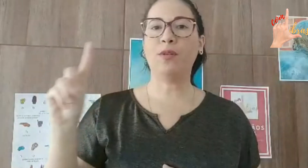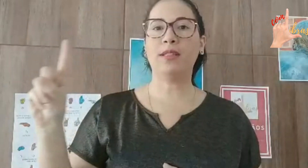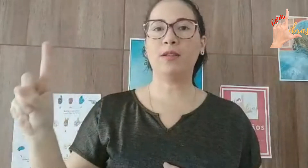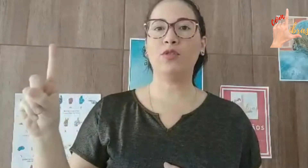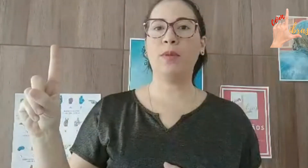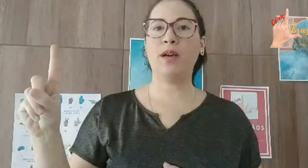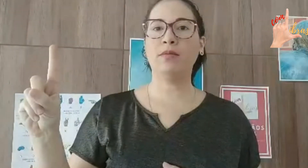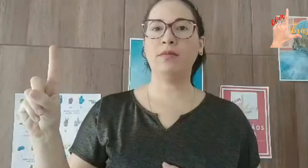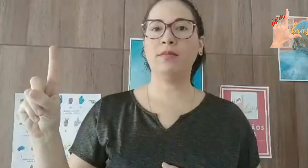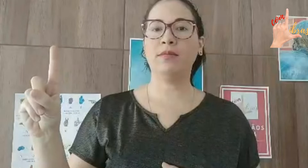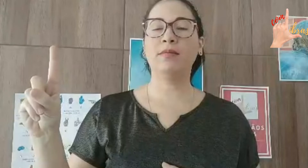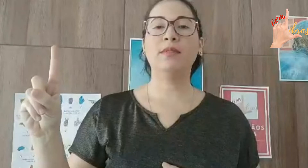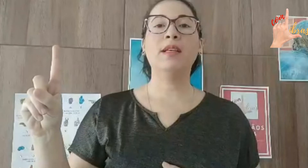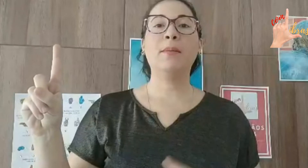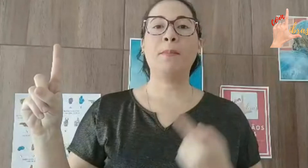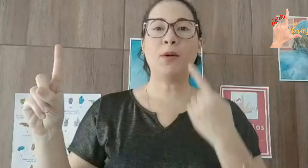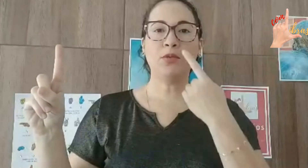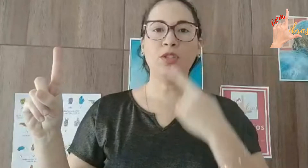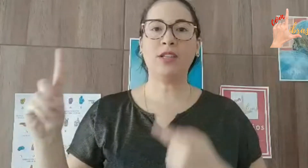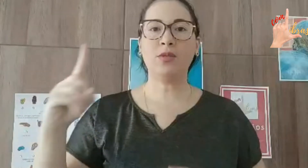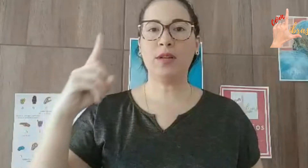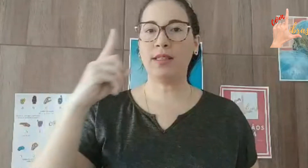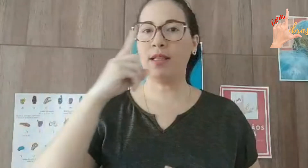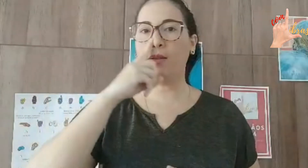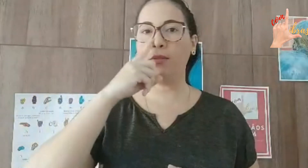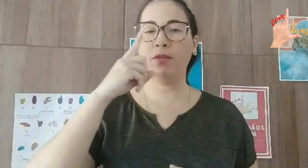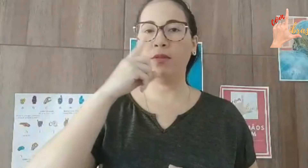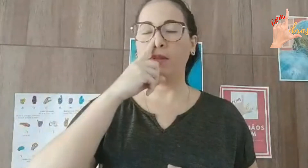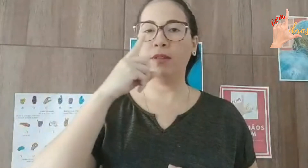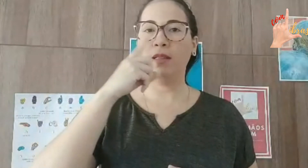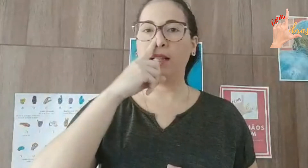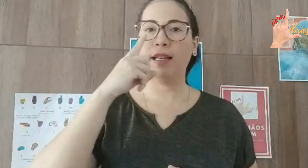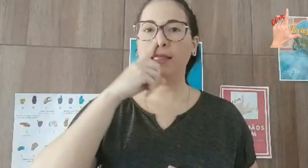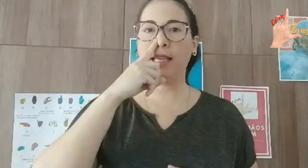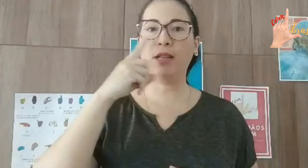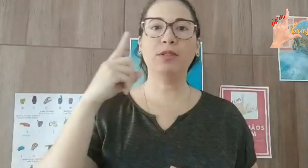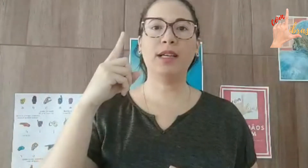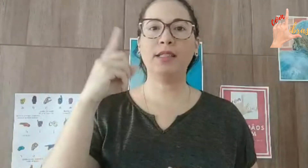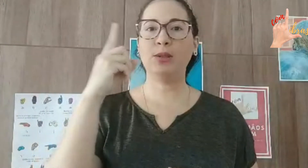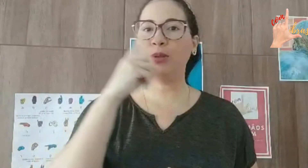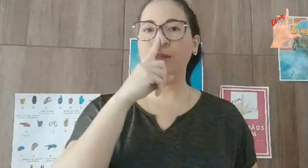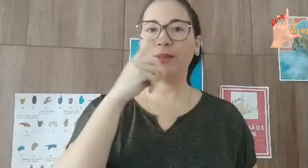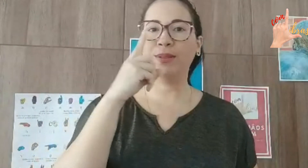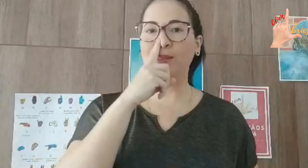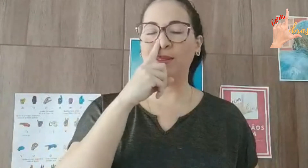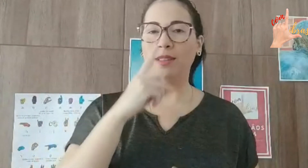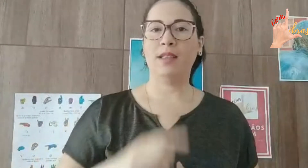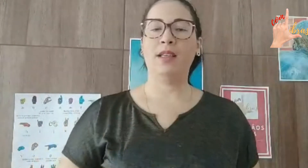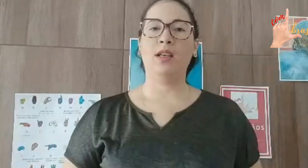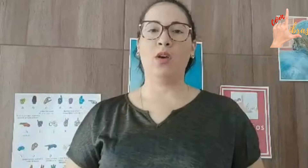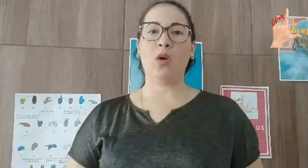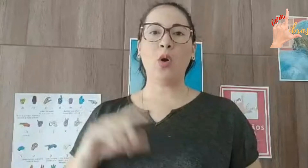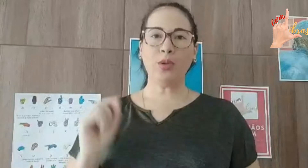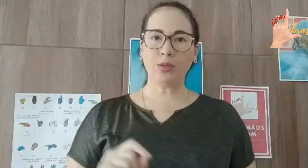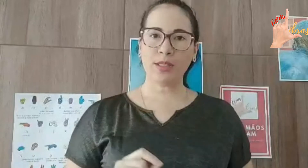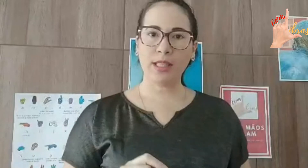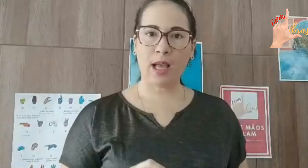Configuração de mão, ponto de articulação lateral do nariz. Outro